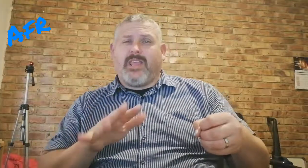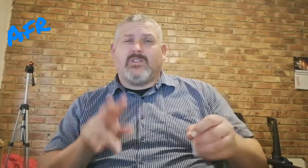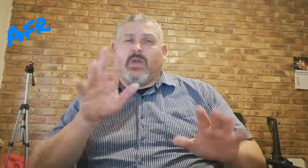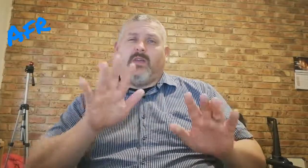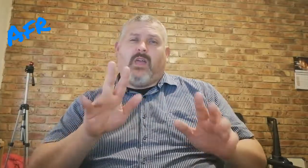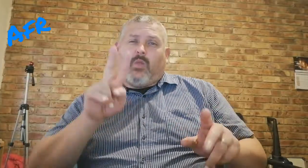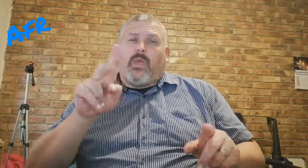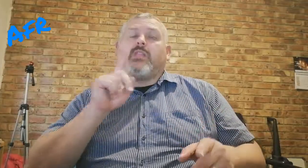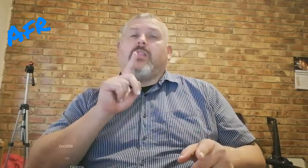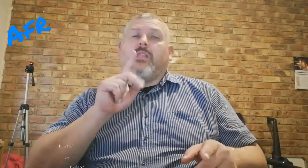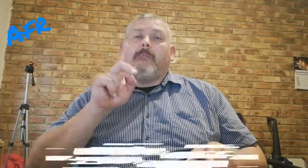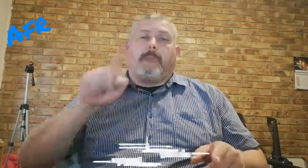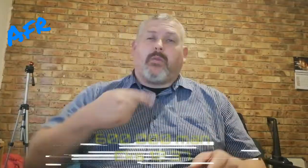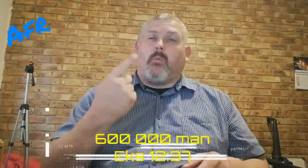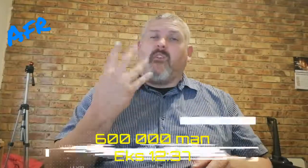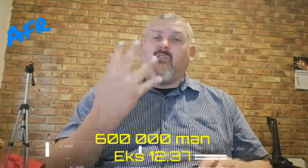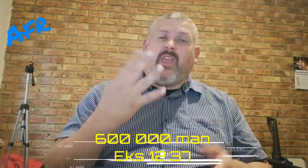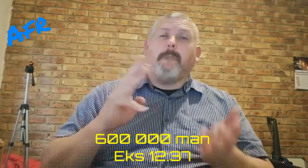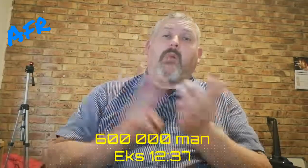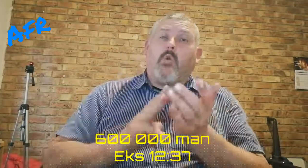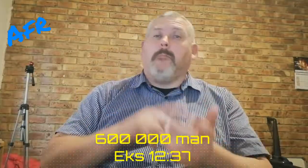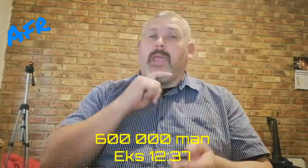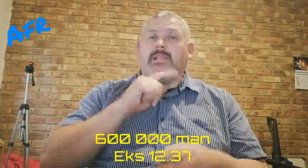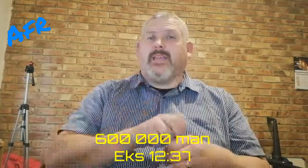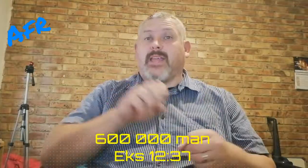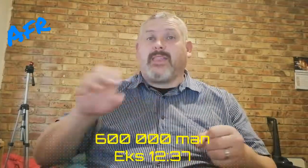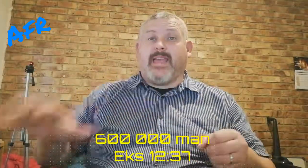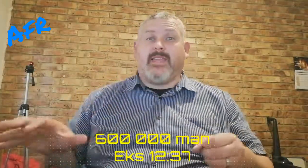op dit zo, 2,4 miljoen mensen het geterg.